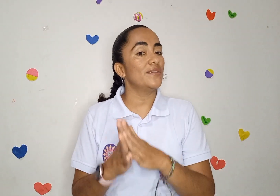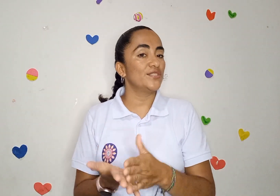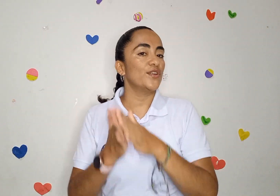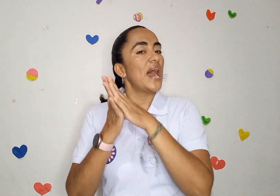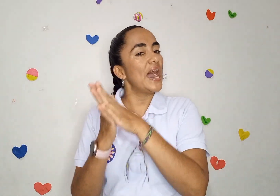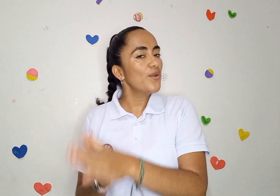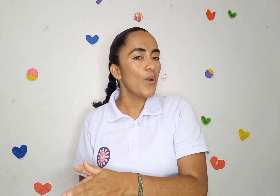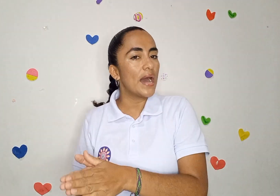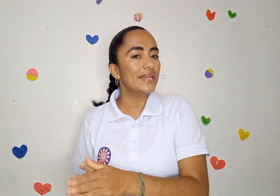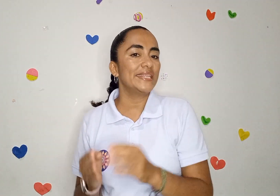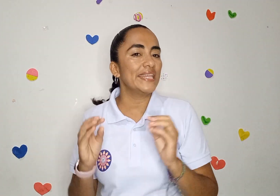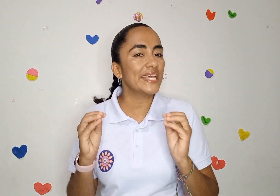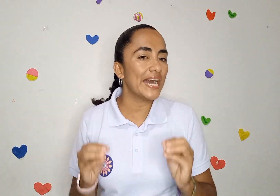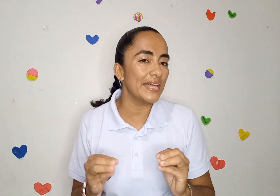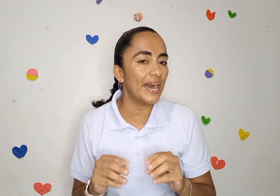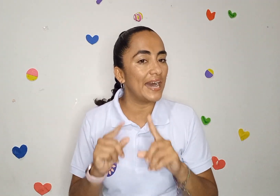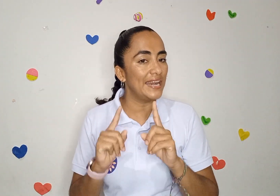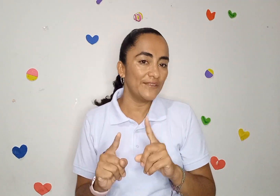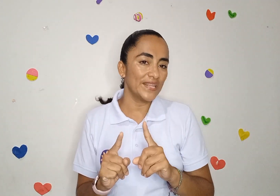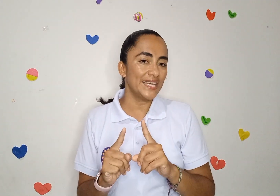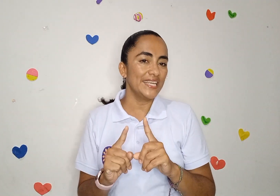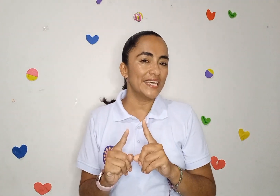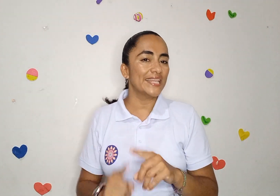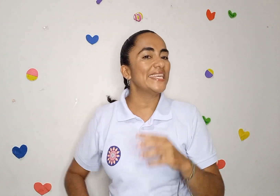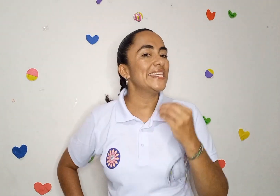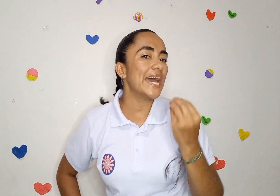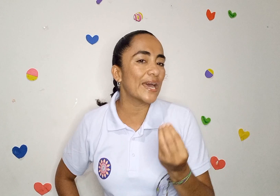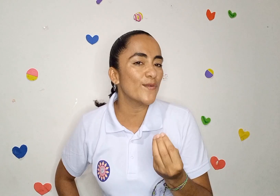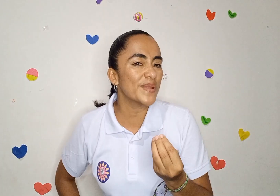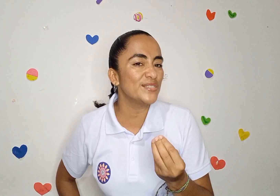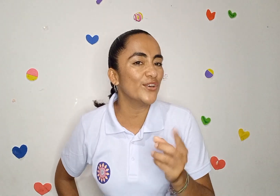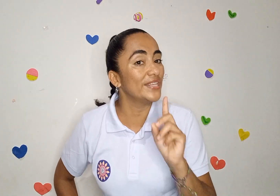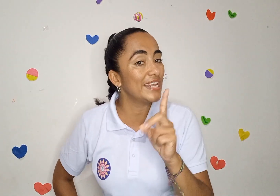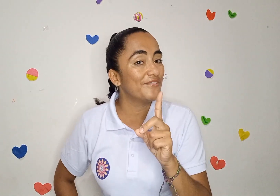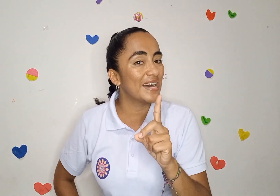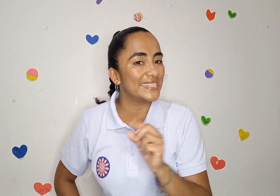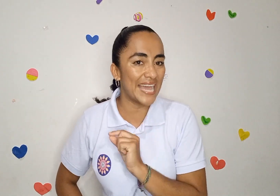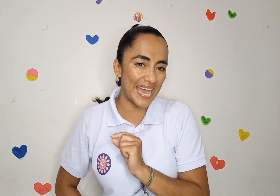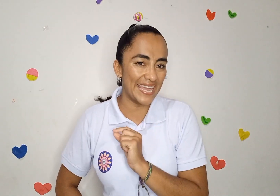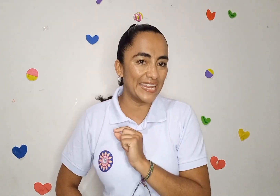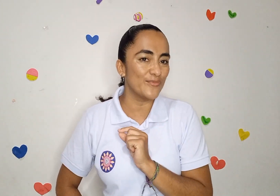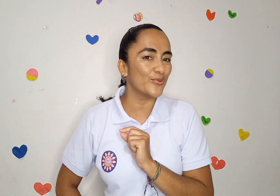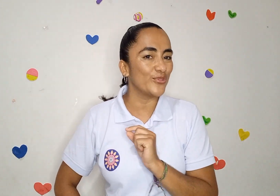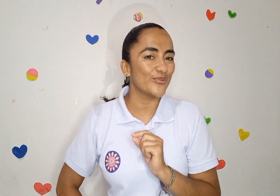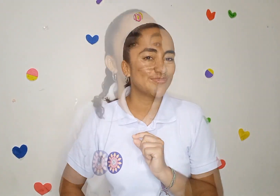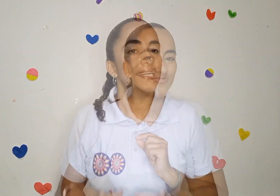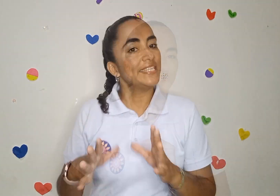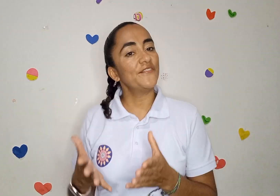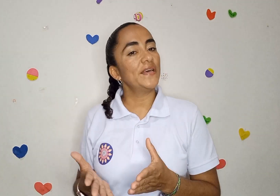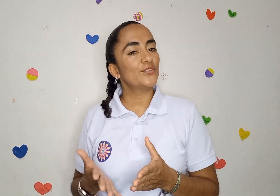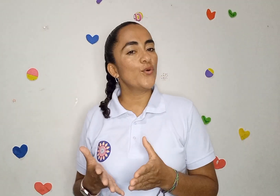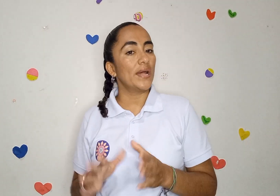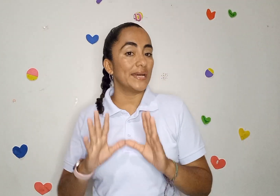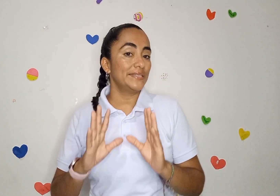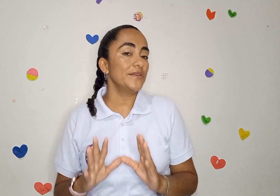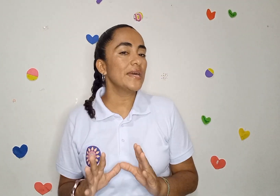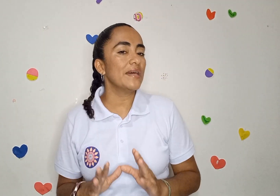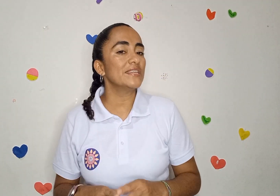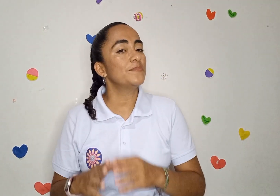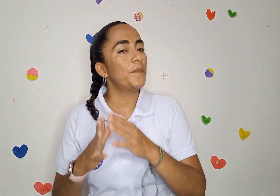celebración anual dedicada a la fraternidad y a la comprensión de la infancia en el mundo. Se efectúan actividades para